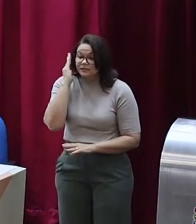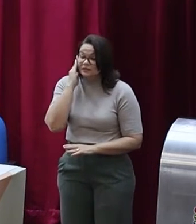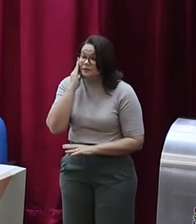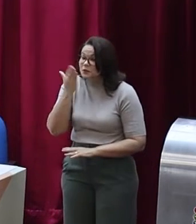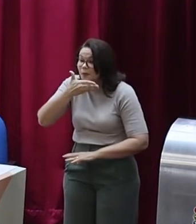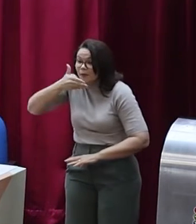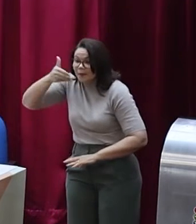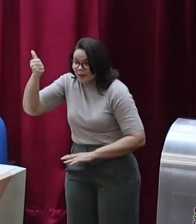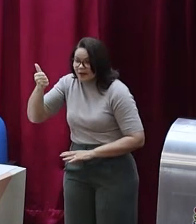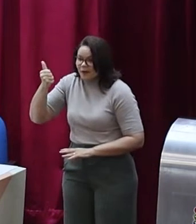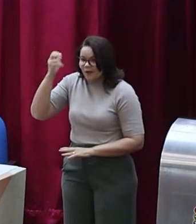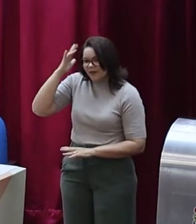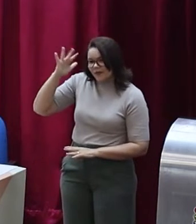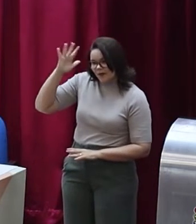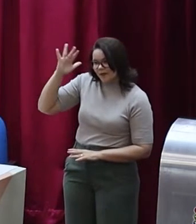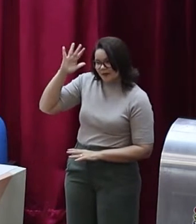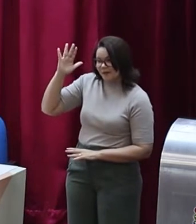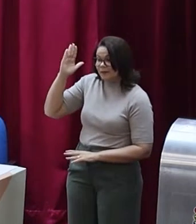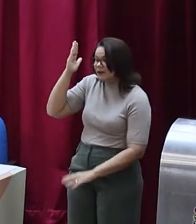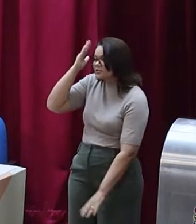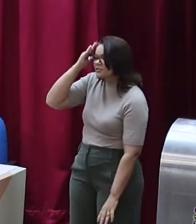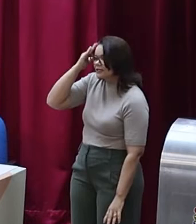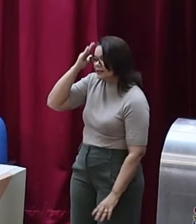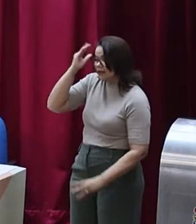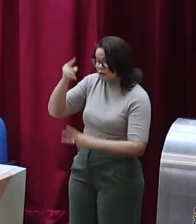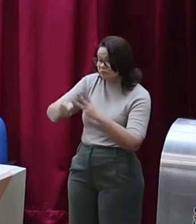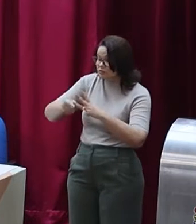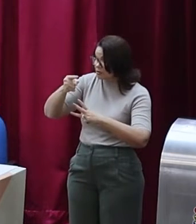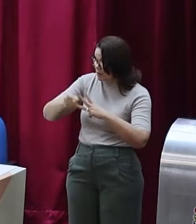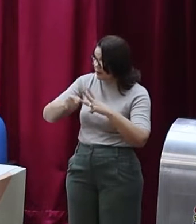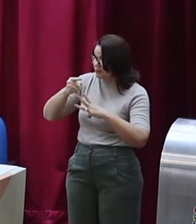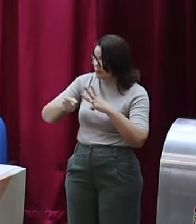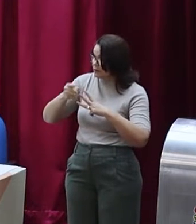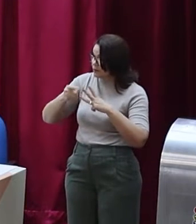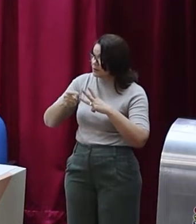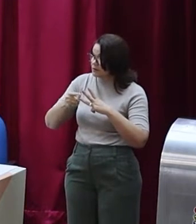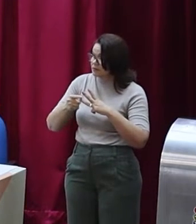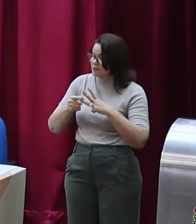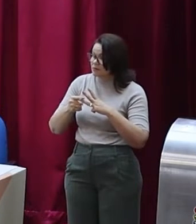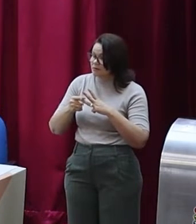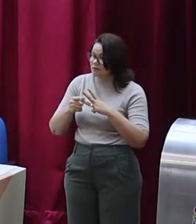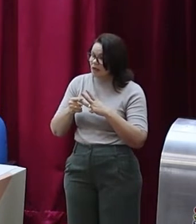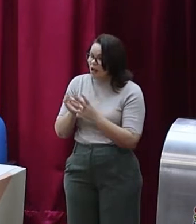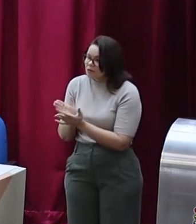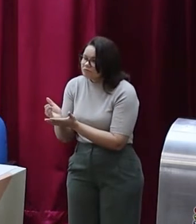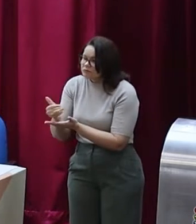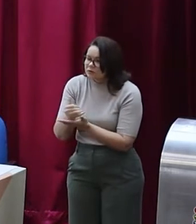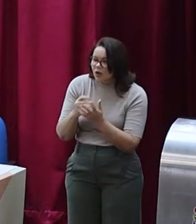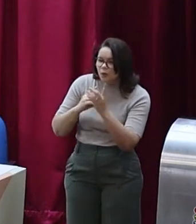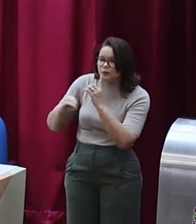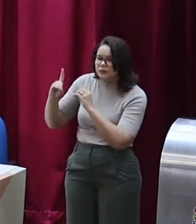melhor caminho teórico para que a gente possa compreender esses 3 fenômenos é buscar um